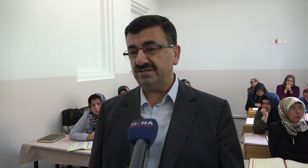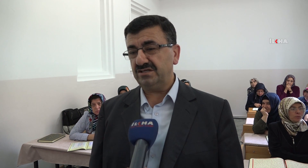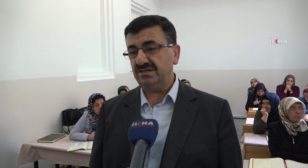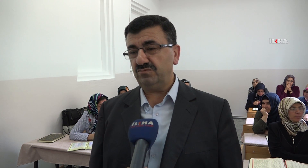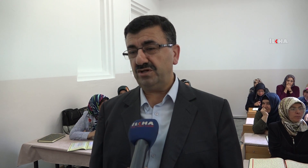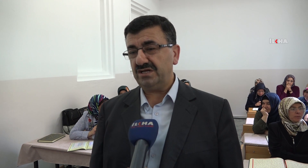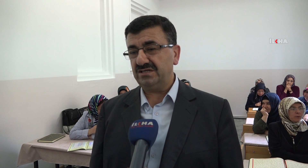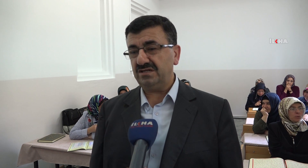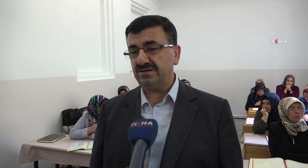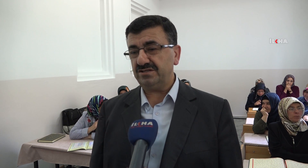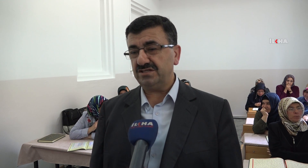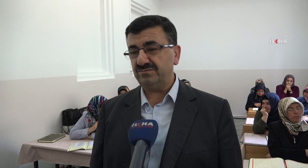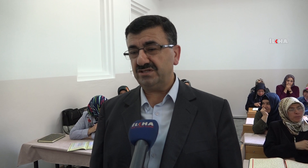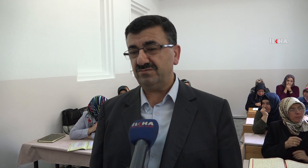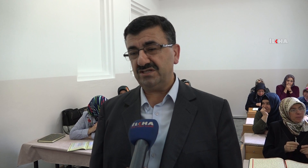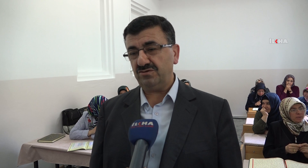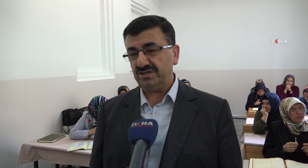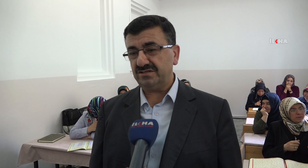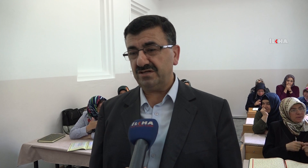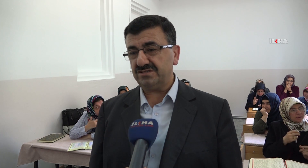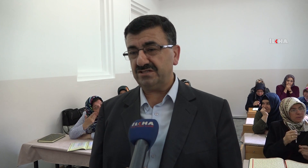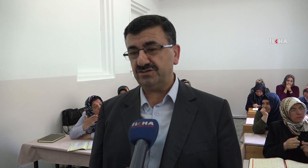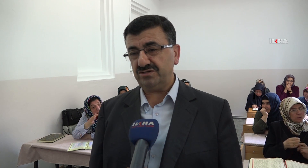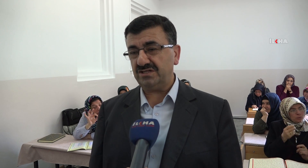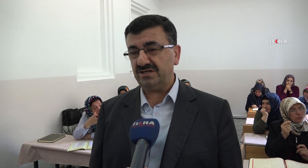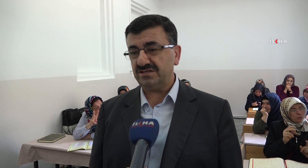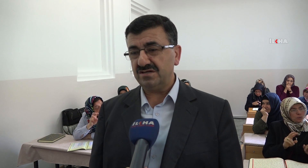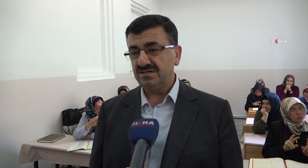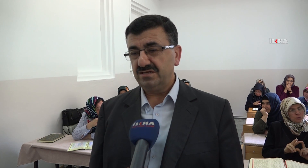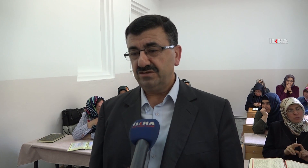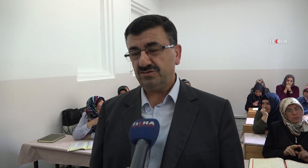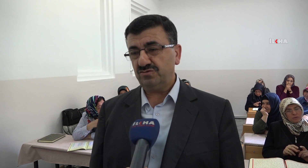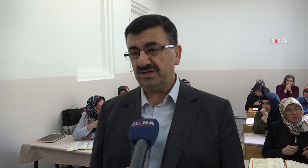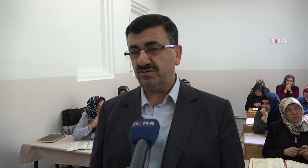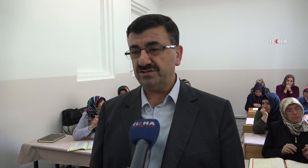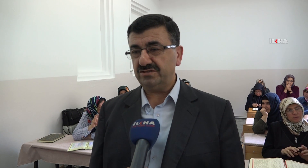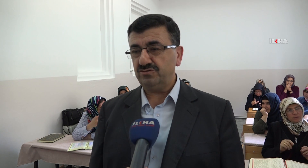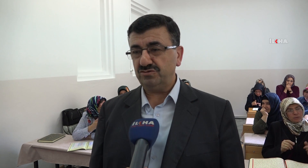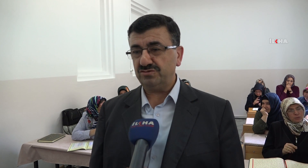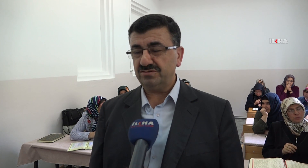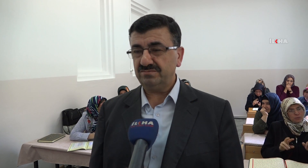çevrelerindeki böyle engelli kardeşlerimizi de bize yönlendirirlerse, teşvik ederlerse çok güzel olacağını düşünüyoruz.